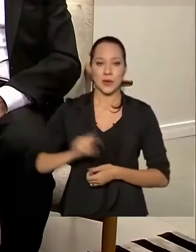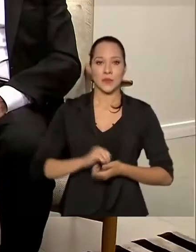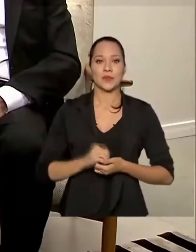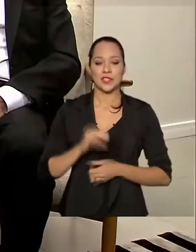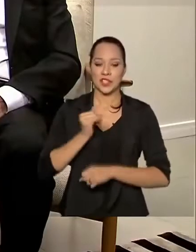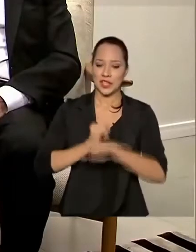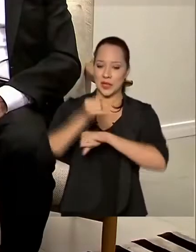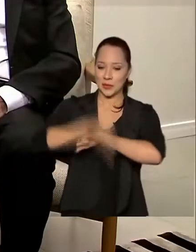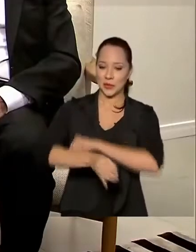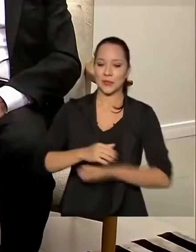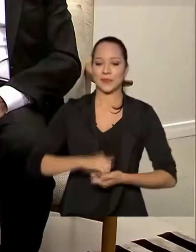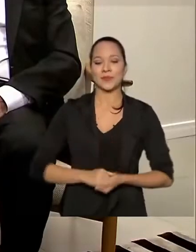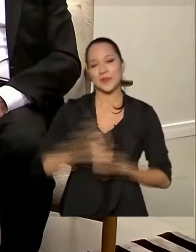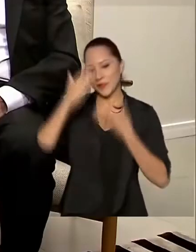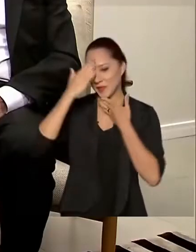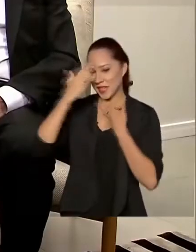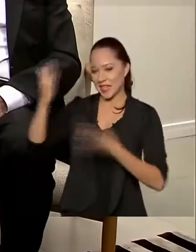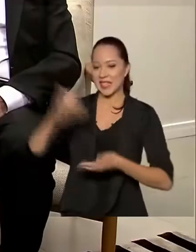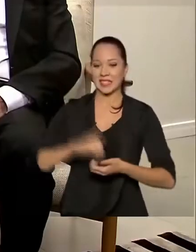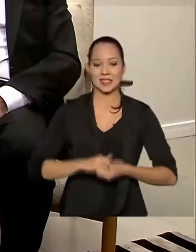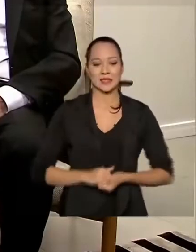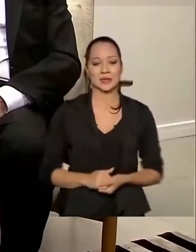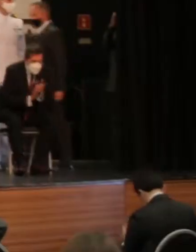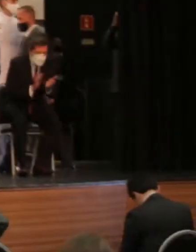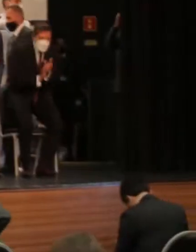de Itaipu. Obrigada.